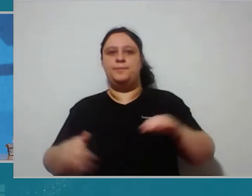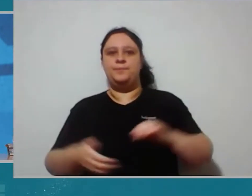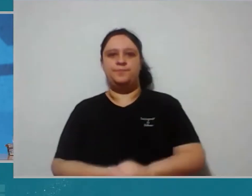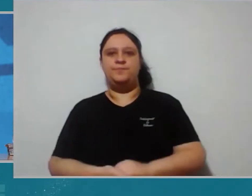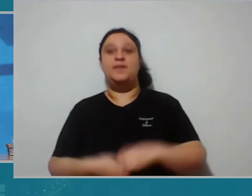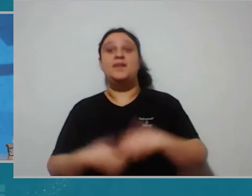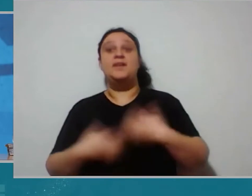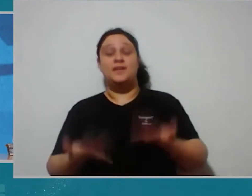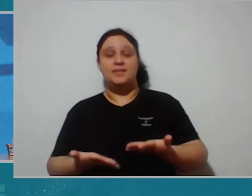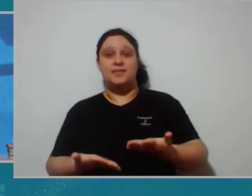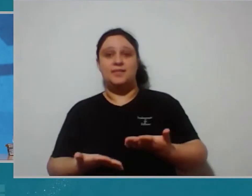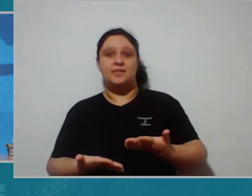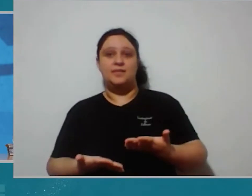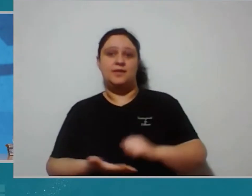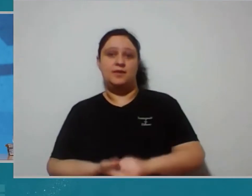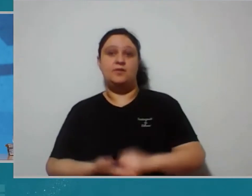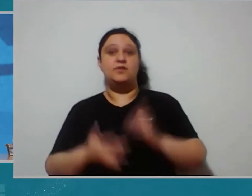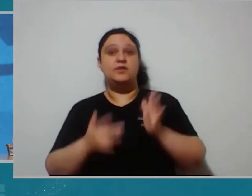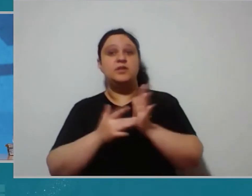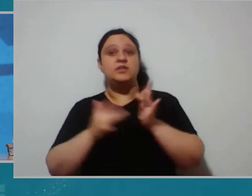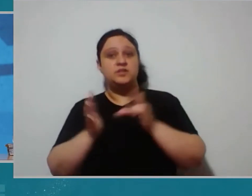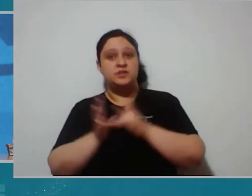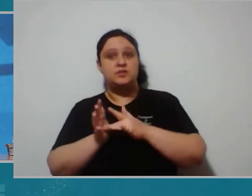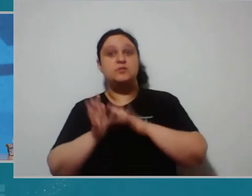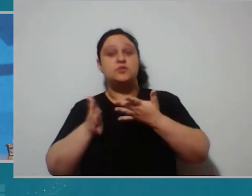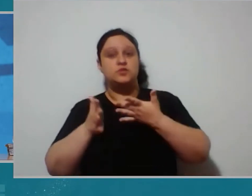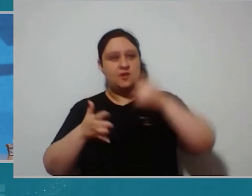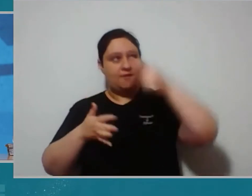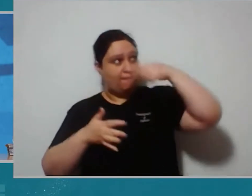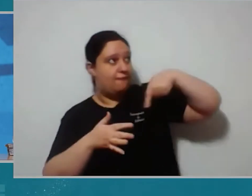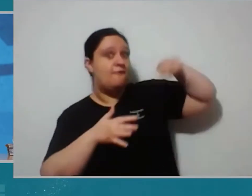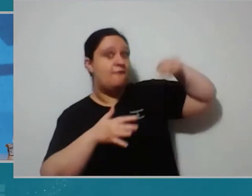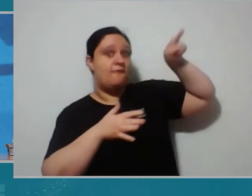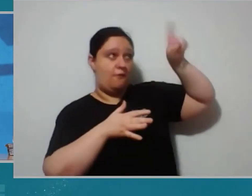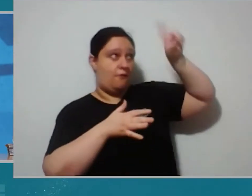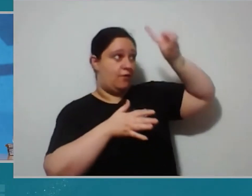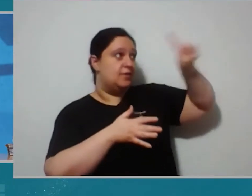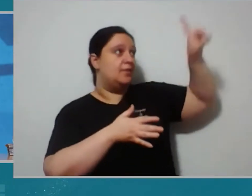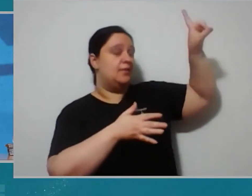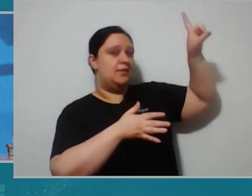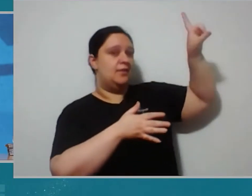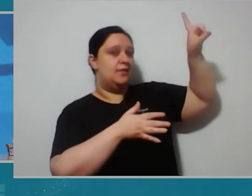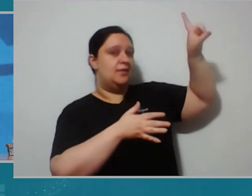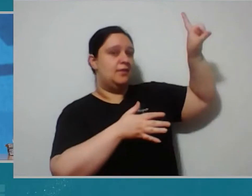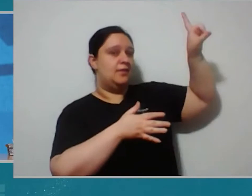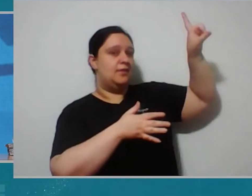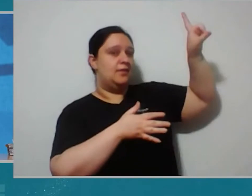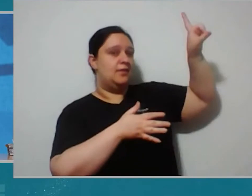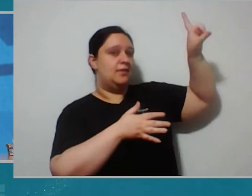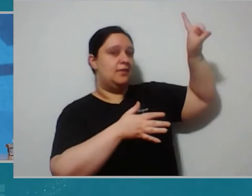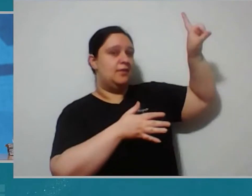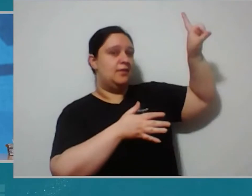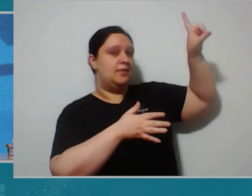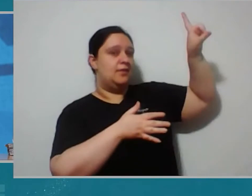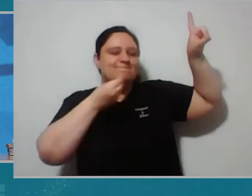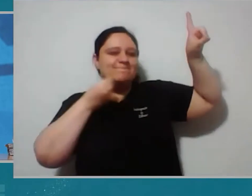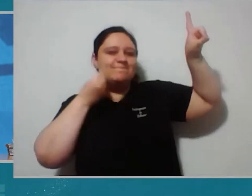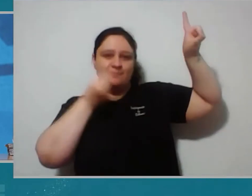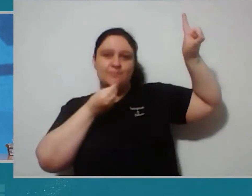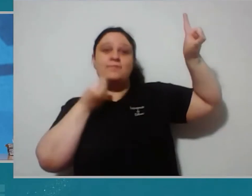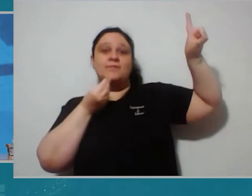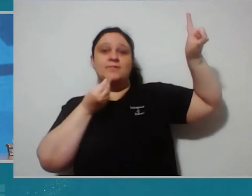o Senhor Jesus já subiu para o Pai. O Pai já o desfrutou com primícia. Aí o Senhor veio